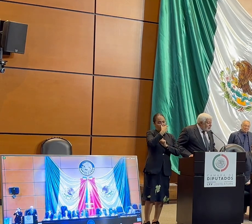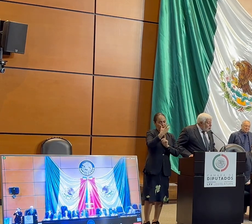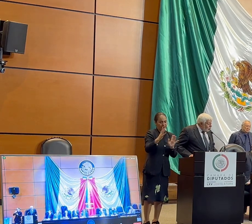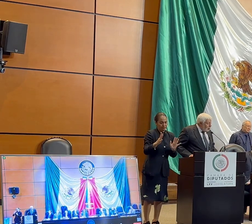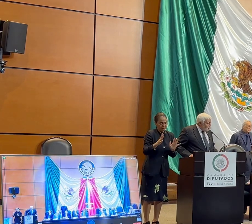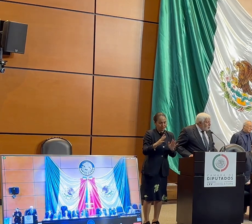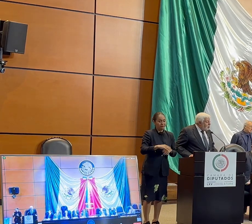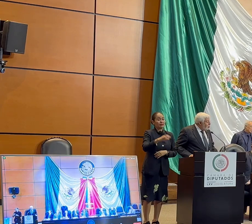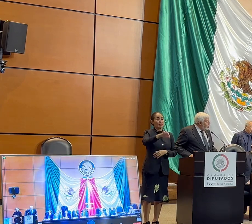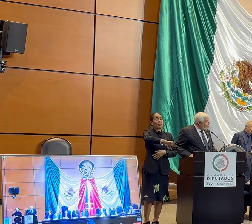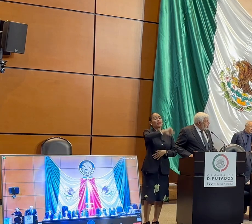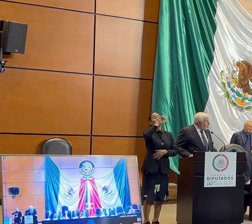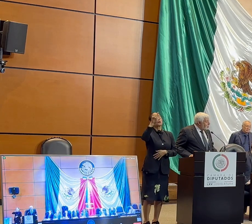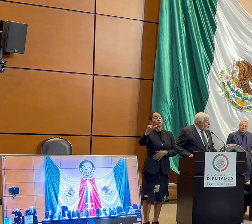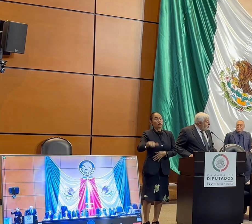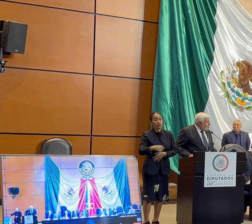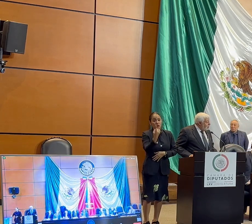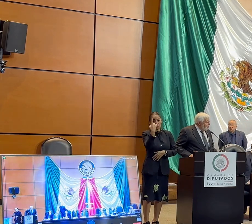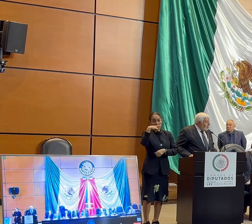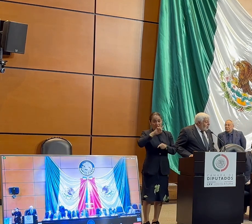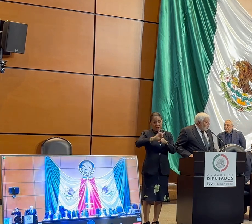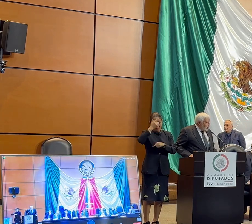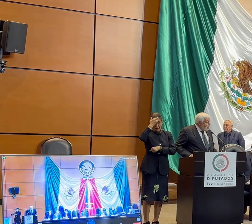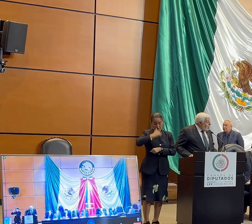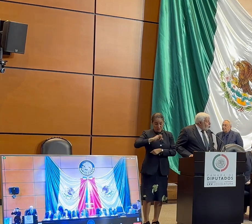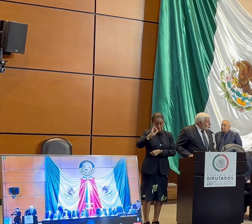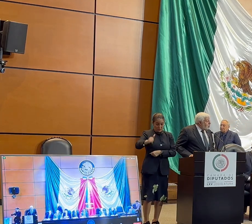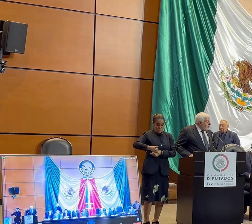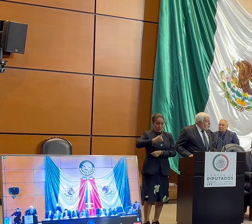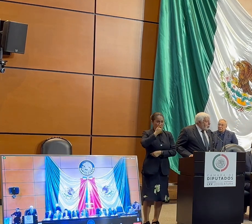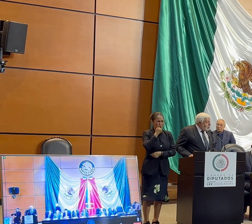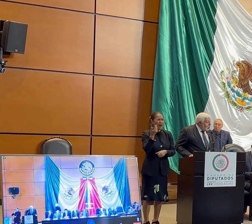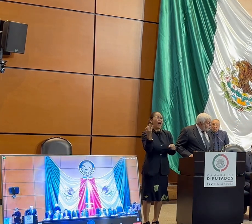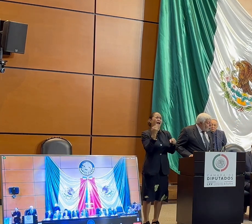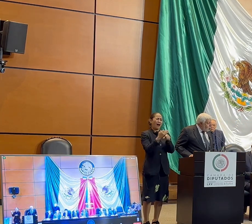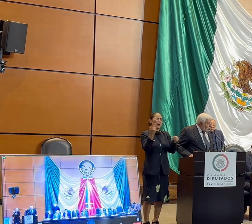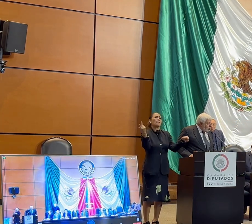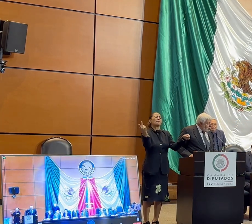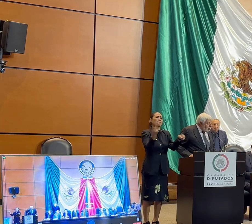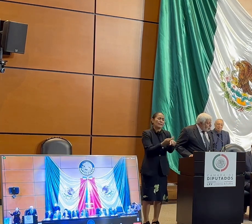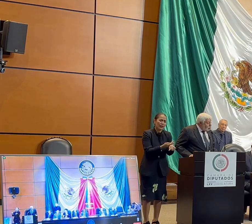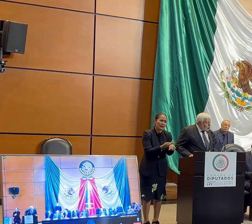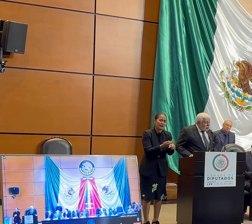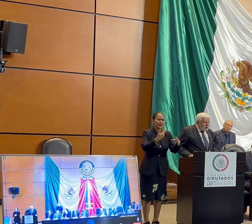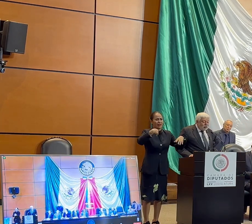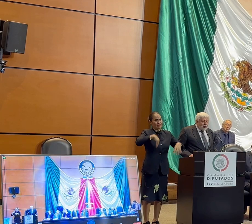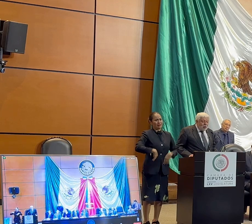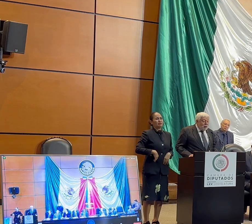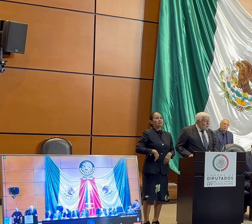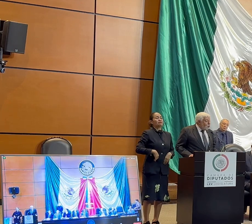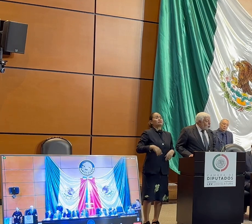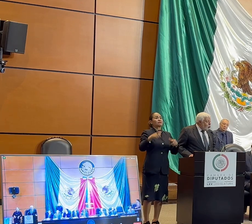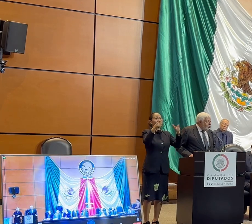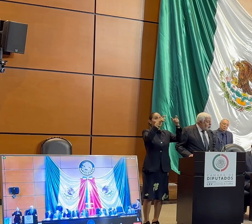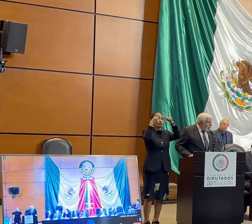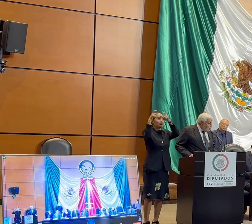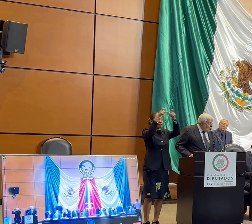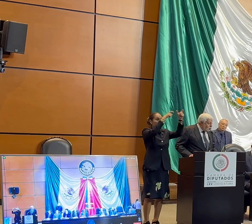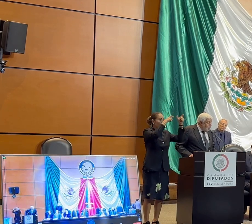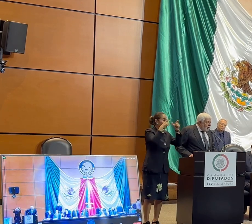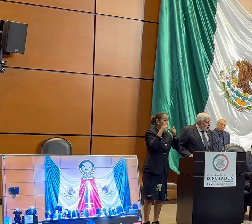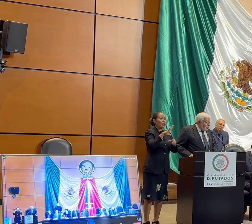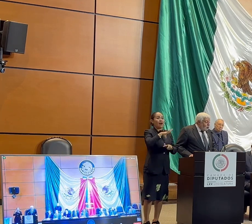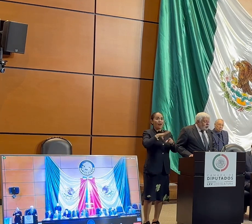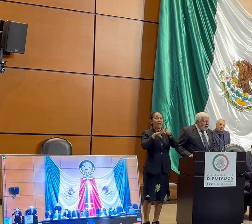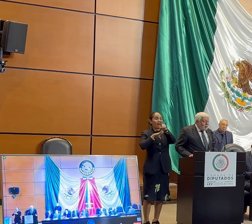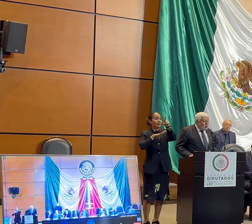Después, otra noche me hablaría para decirme, ¿qué diablos está pasando? Estos objetos se mueven por todos